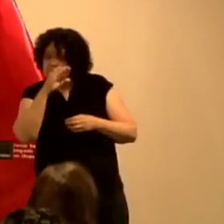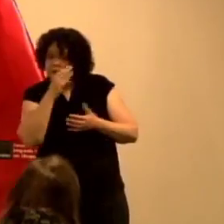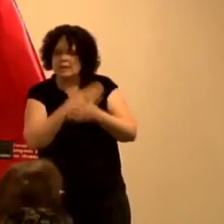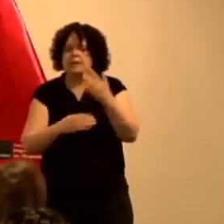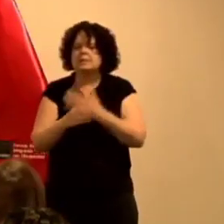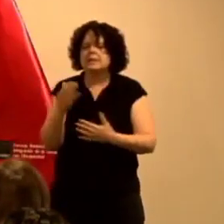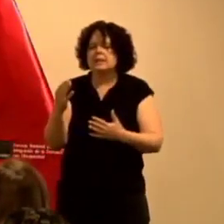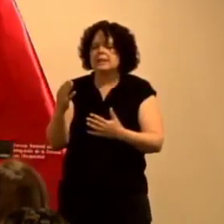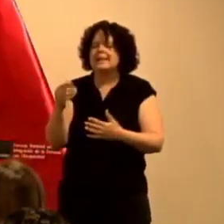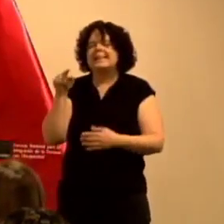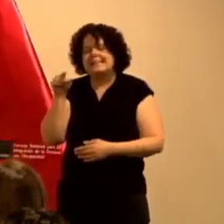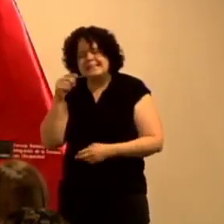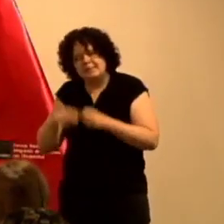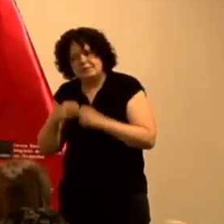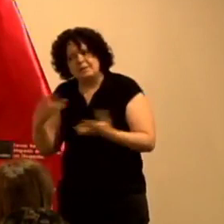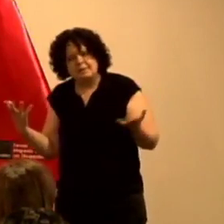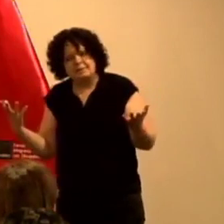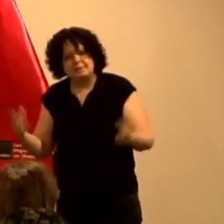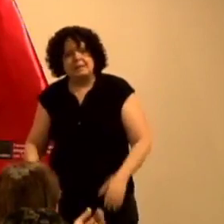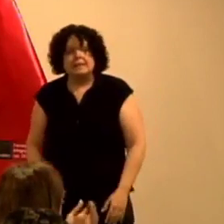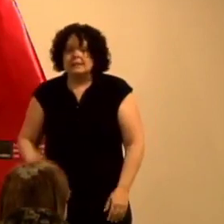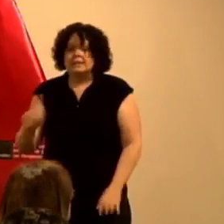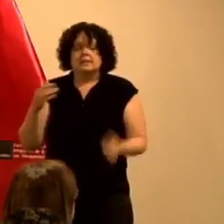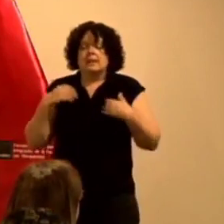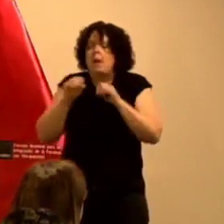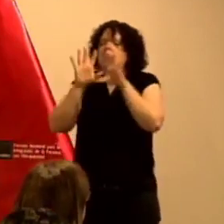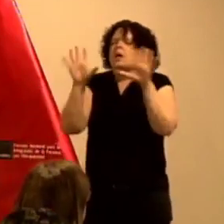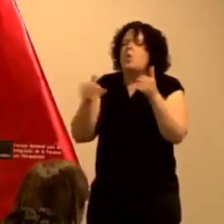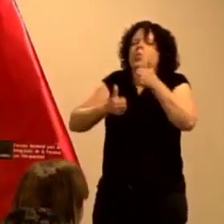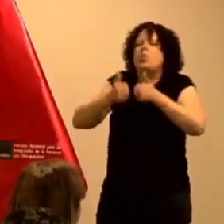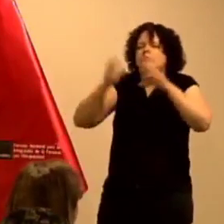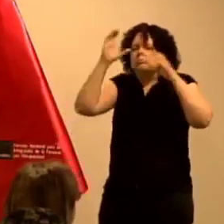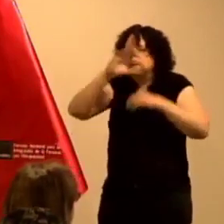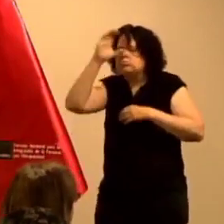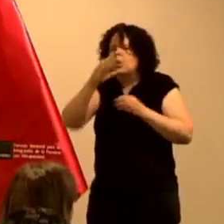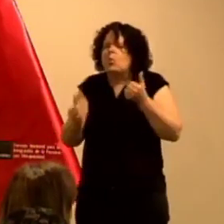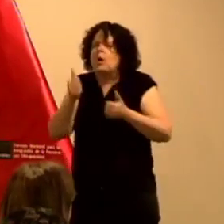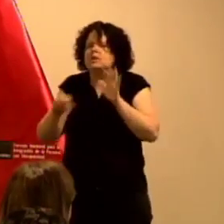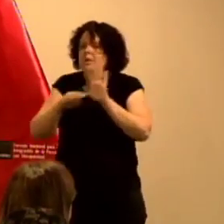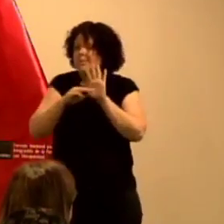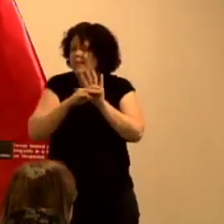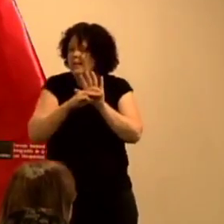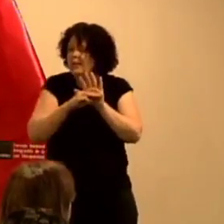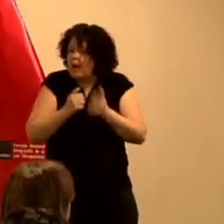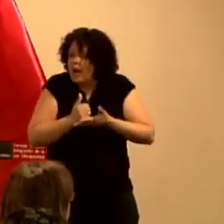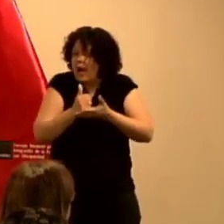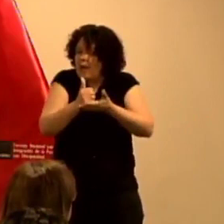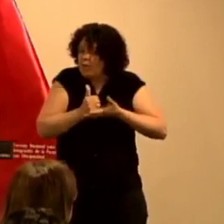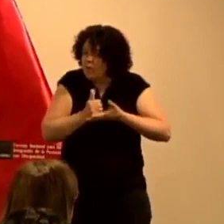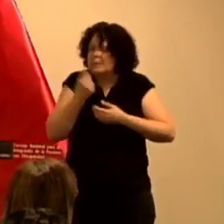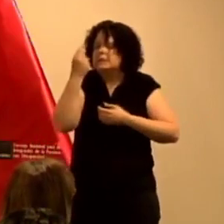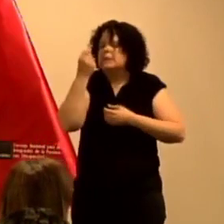ahí el problema. Si es que no tenemos claro cuál es el concepto y los modelos que nos ayudan a entender el concepto de lo